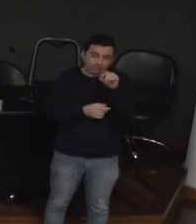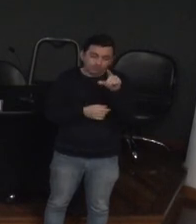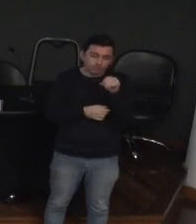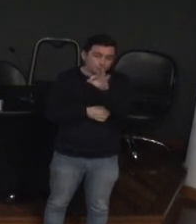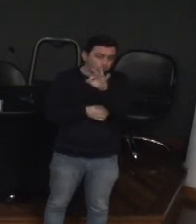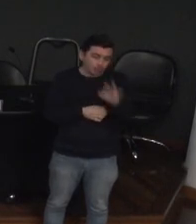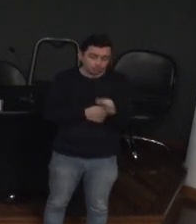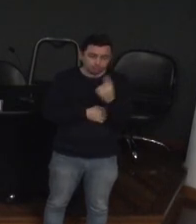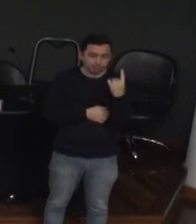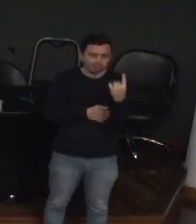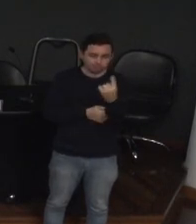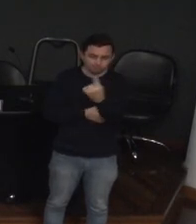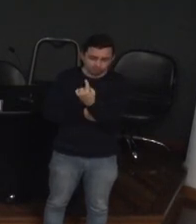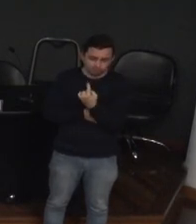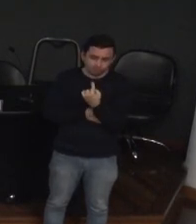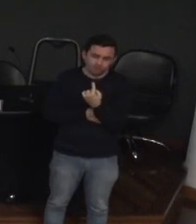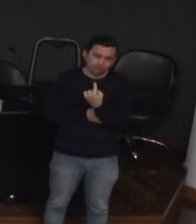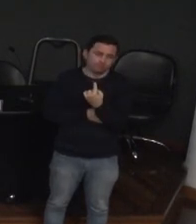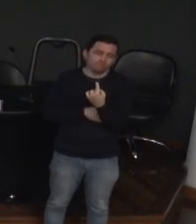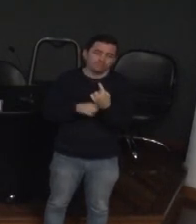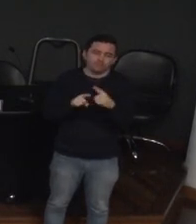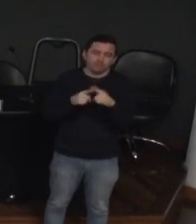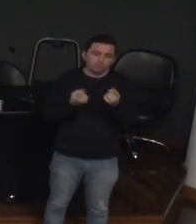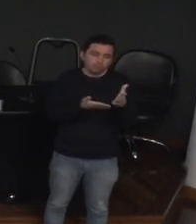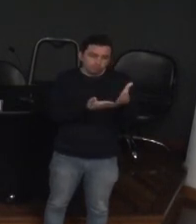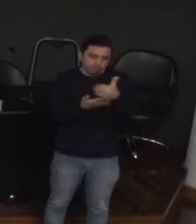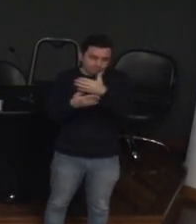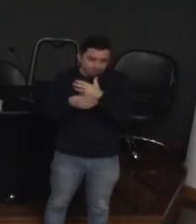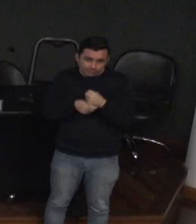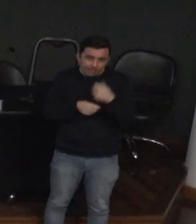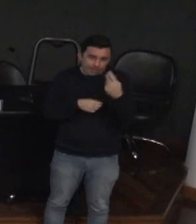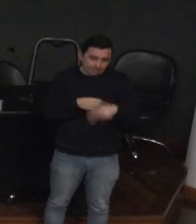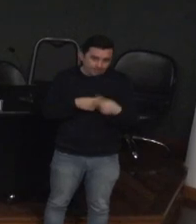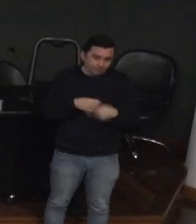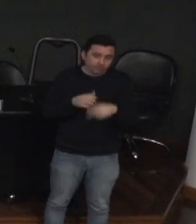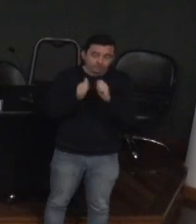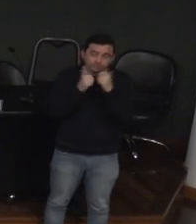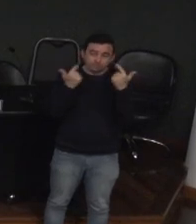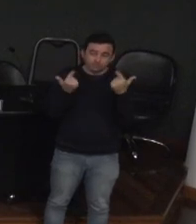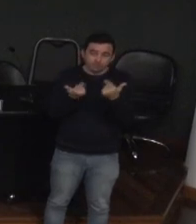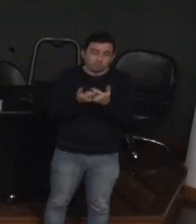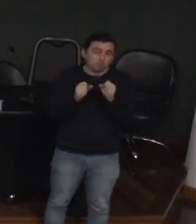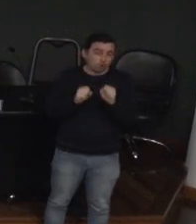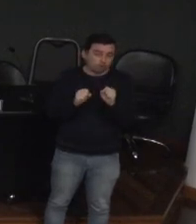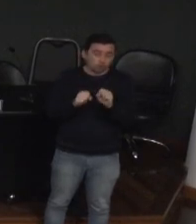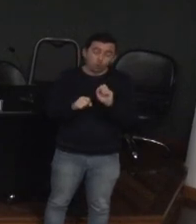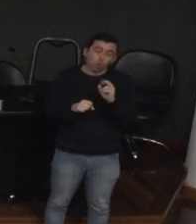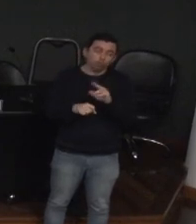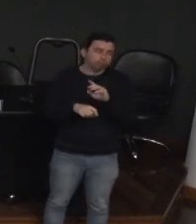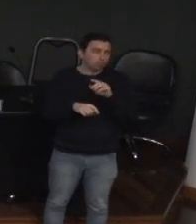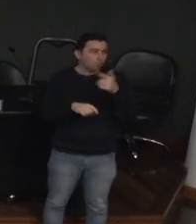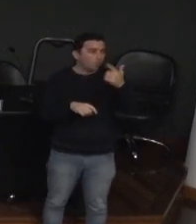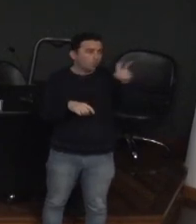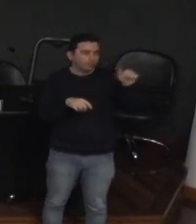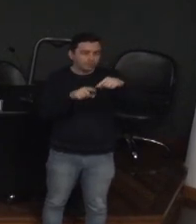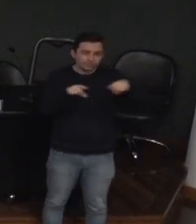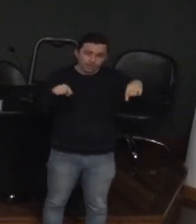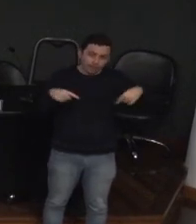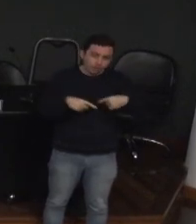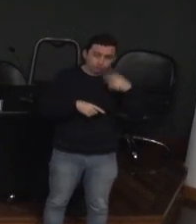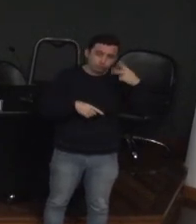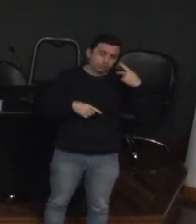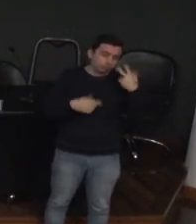forma individual. Então, ele é coletado aqui na Assembleia, mas ele poderia ser coletado no gabinete político